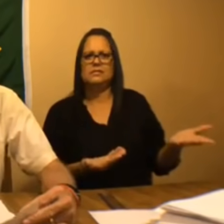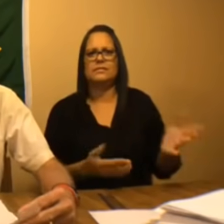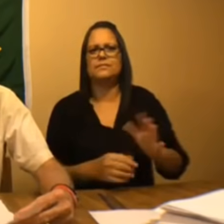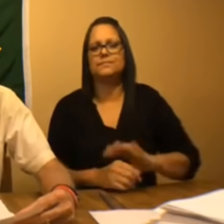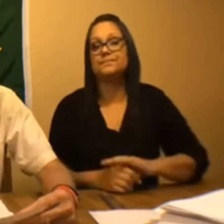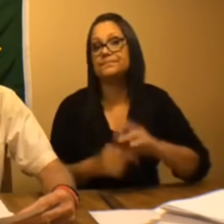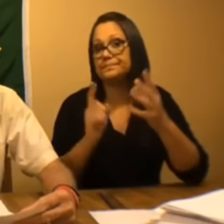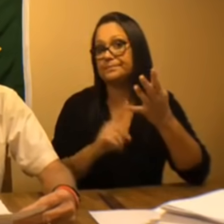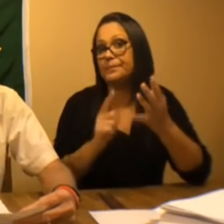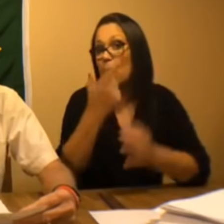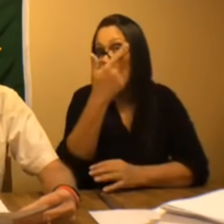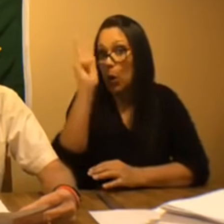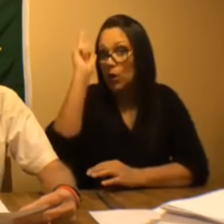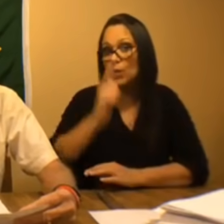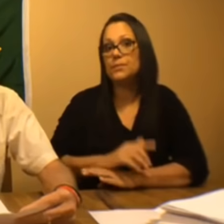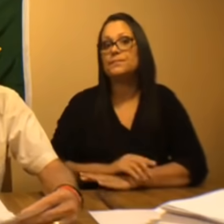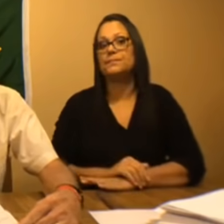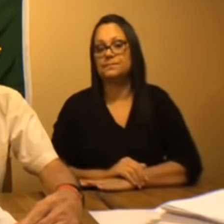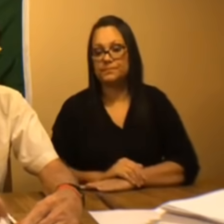Mais ainda,